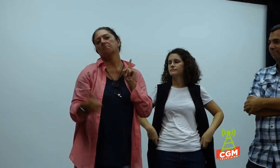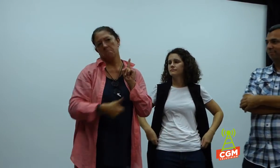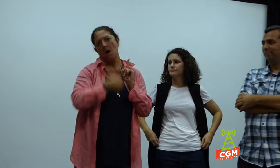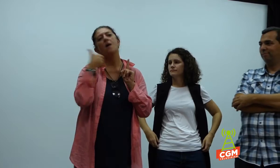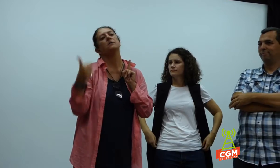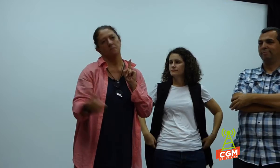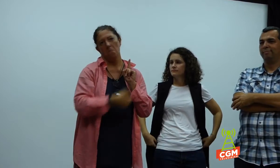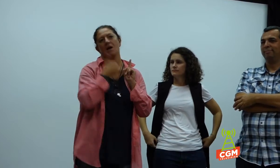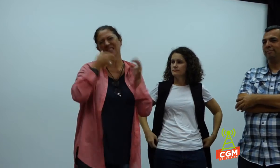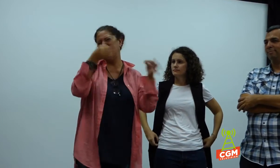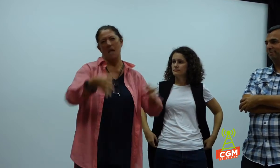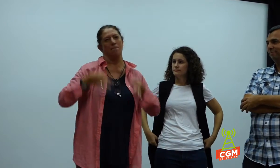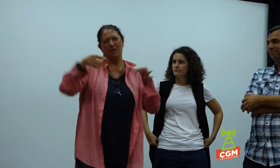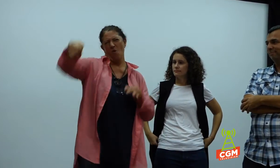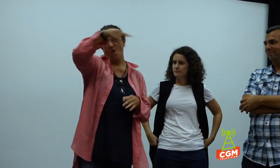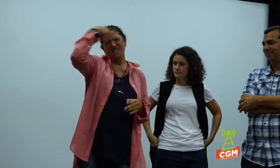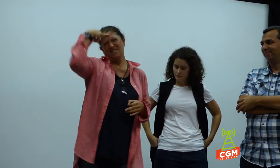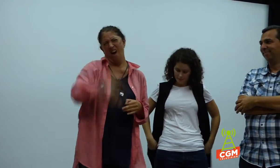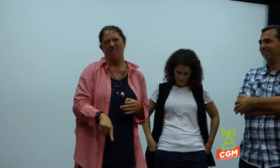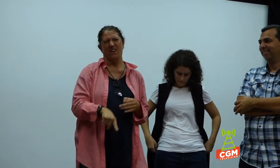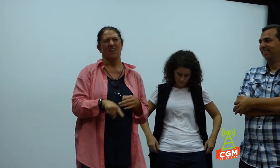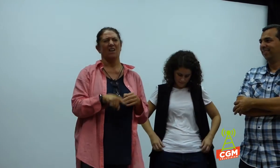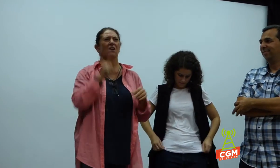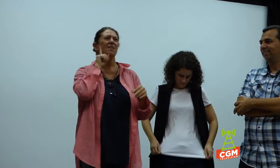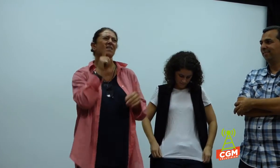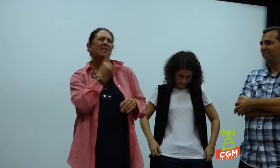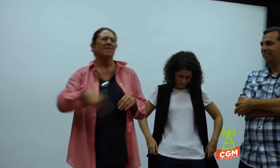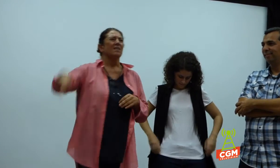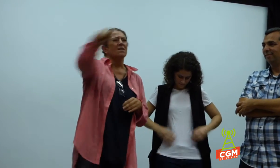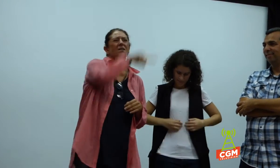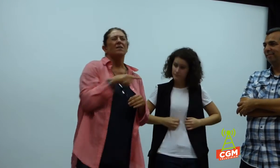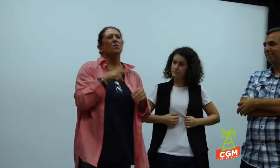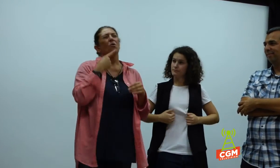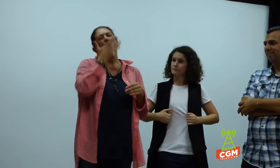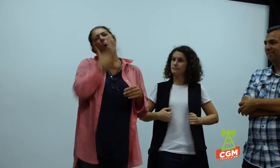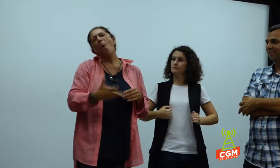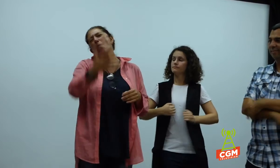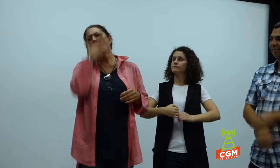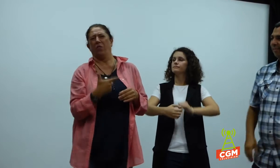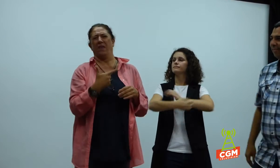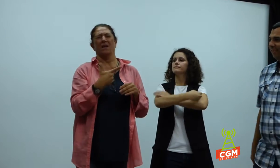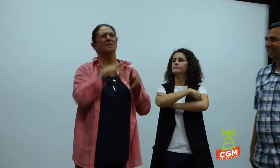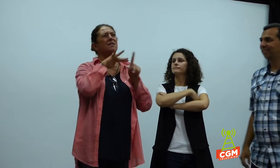de esta emoción. Y es verdad que falta mucha más lucha, vosotros ya lo sabéis, que